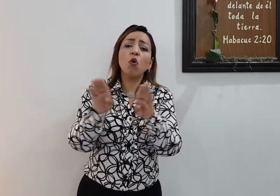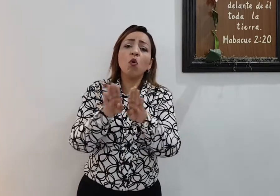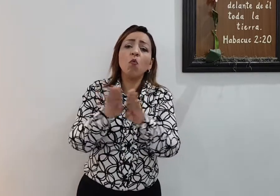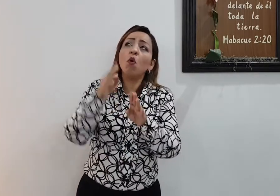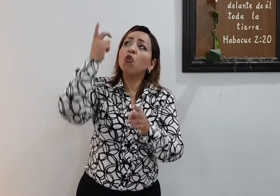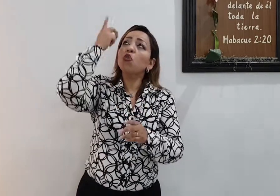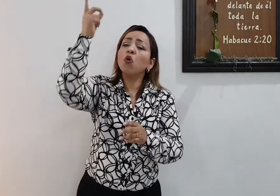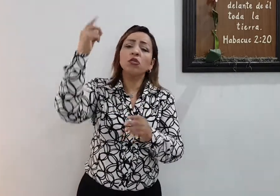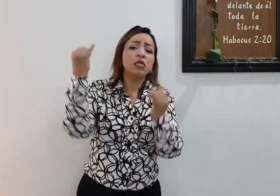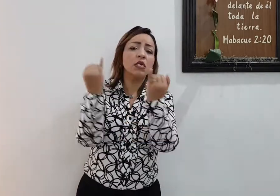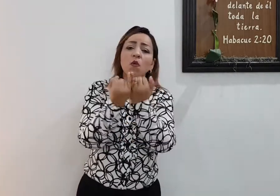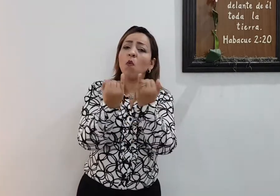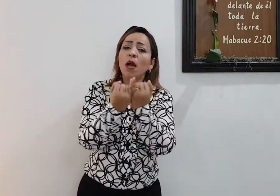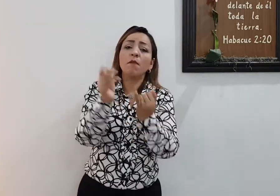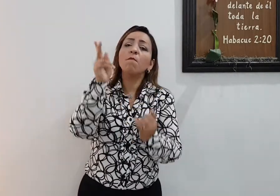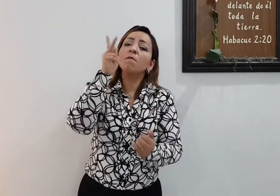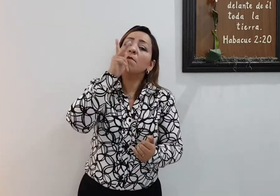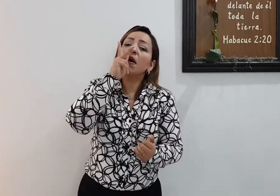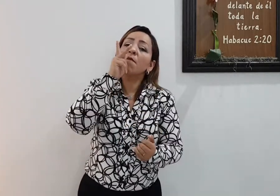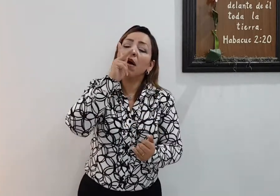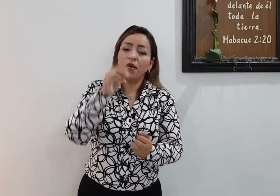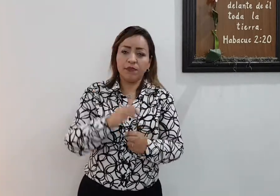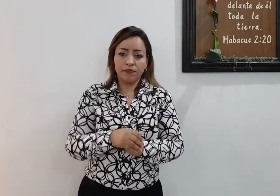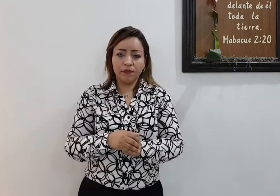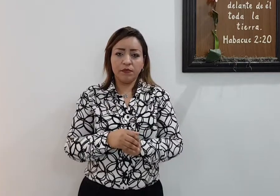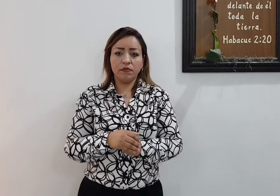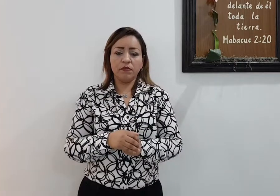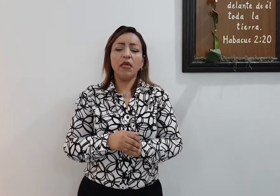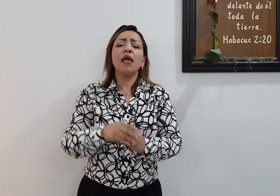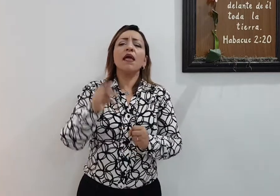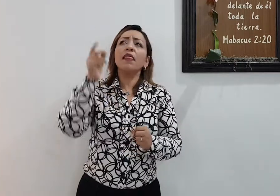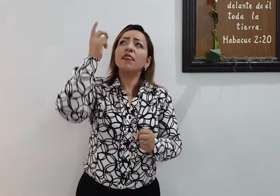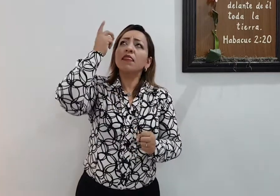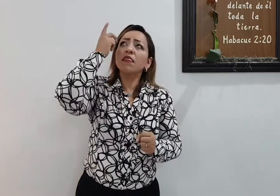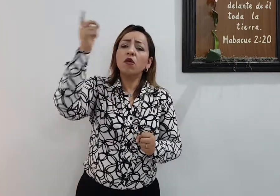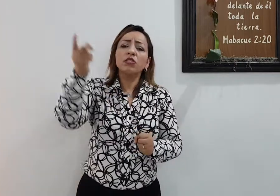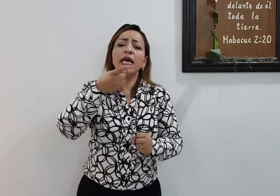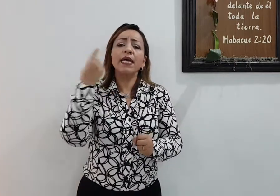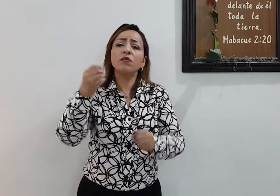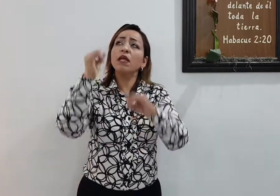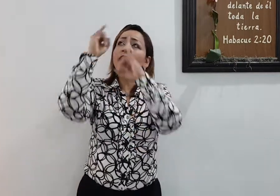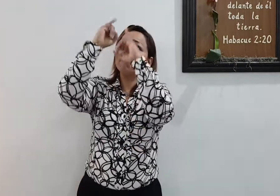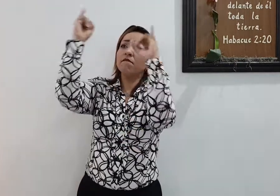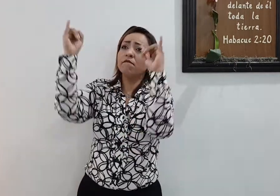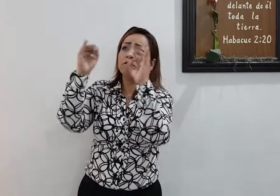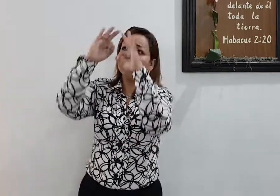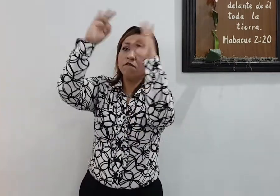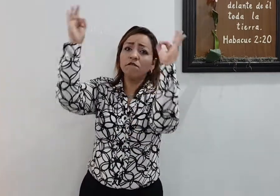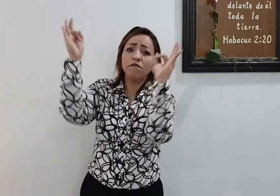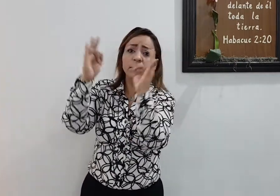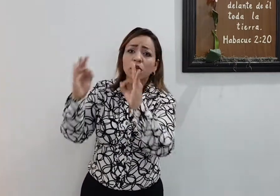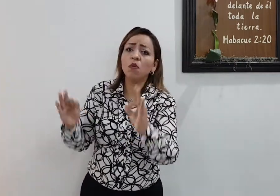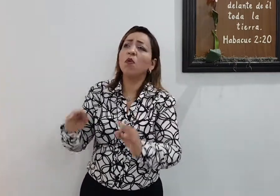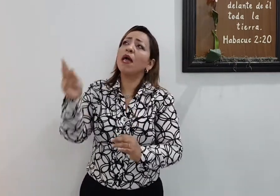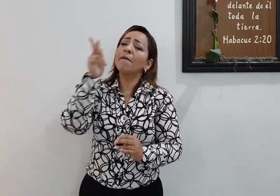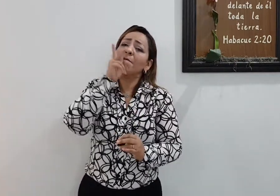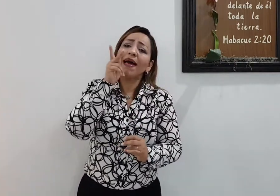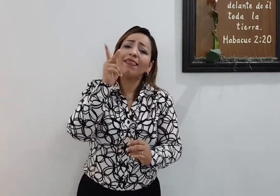importancia y la relevancia de la figura paterna en la vida del ser humano. Él podía haber dicho, no, diríjanse a